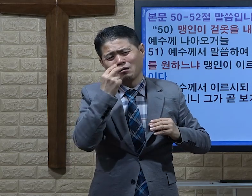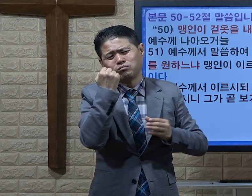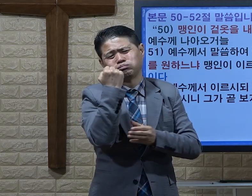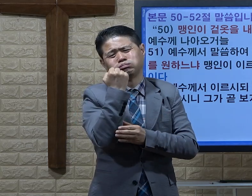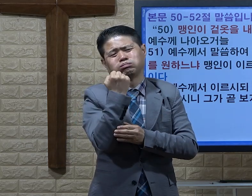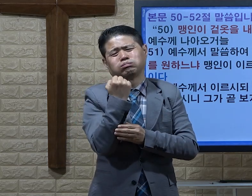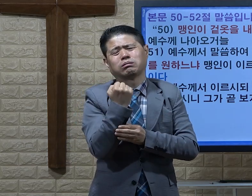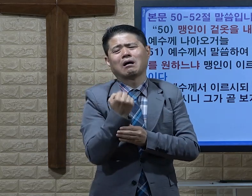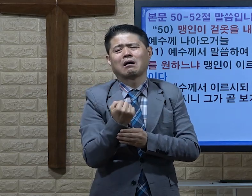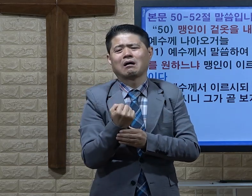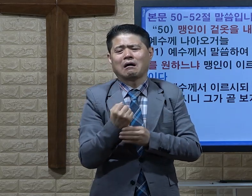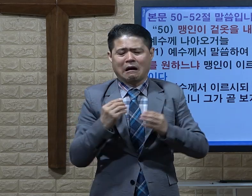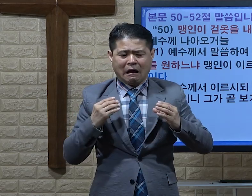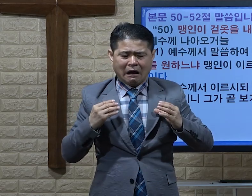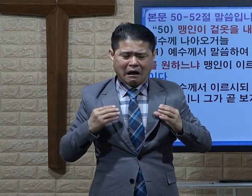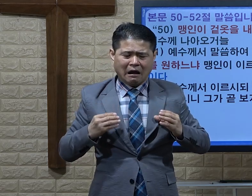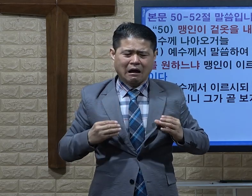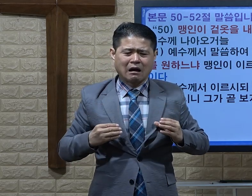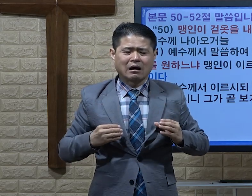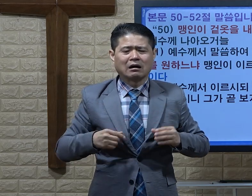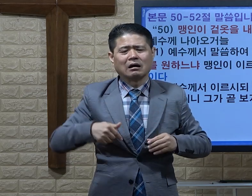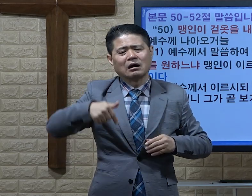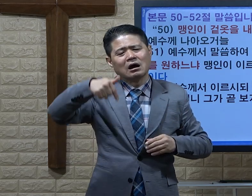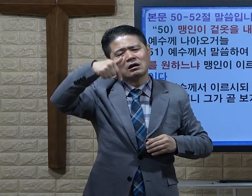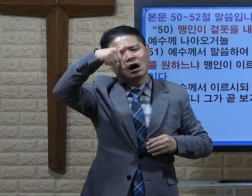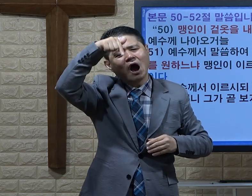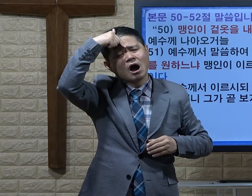있는 그렇게 초라한 옷에 불과했습니다.